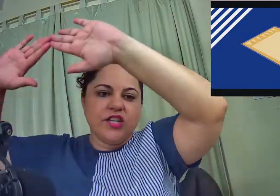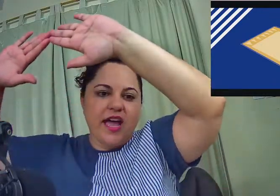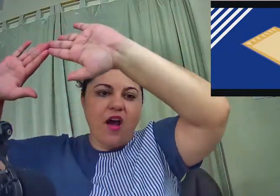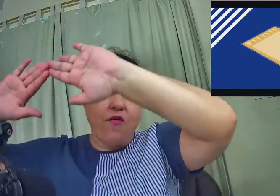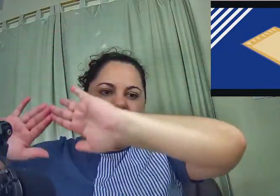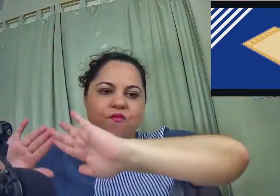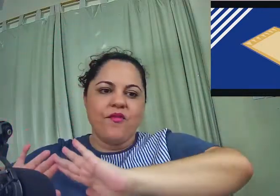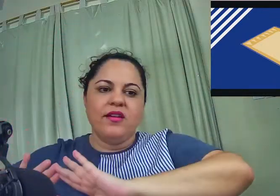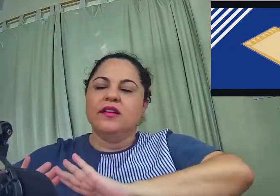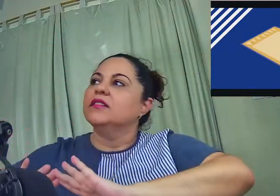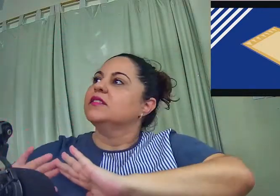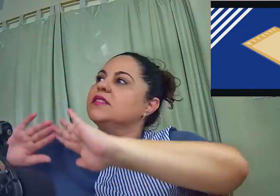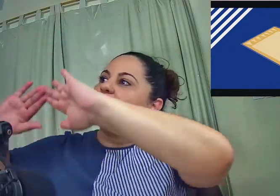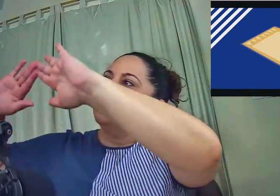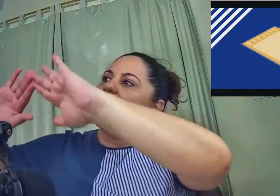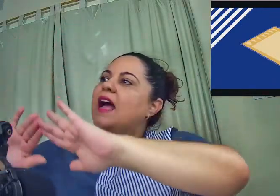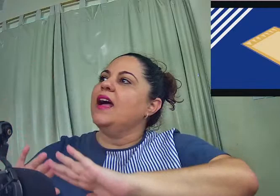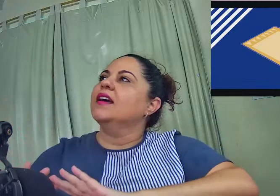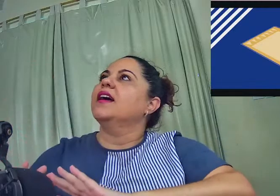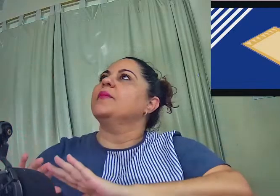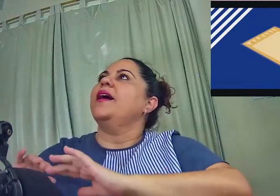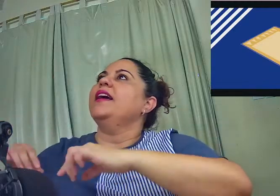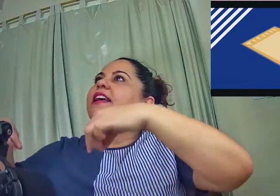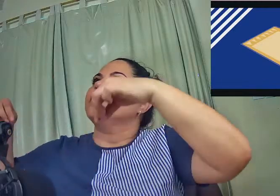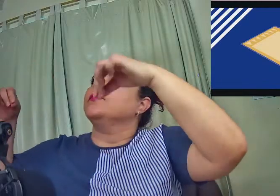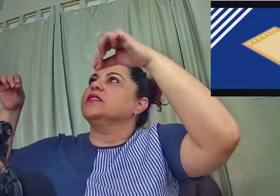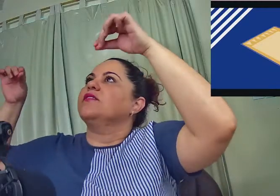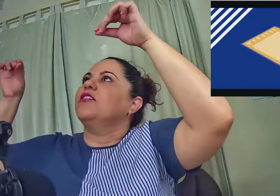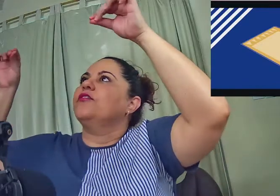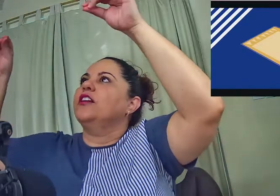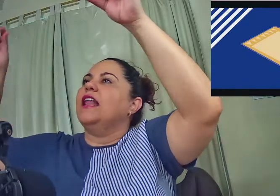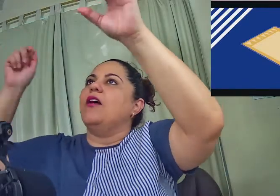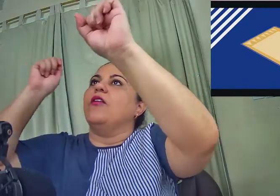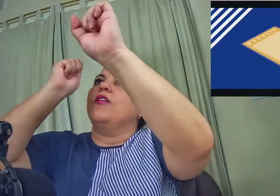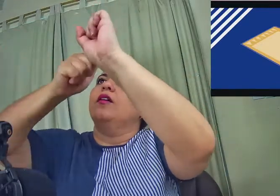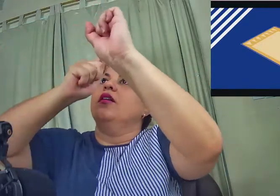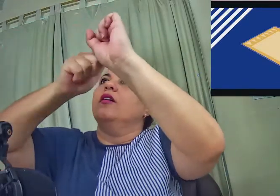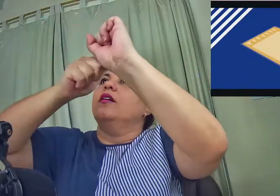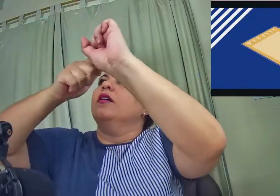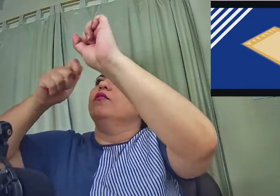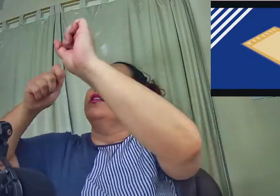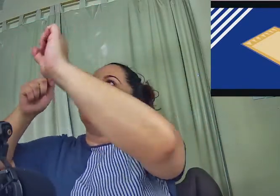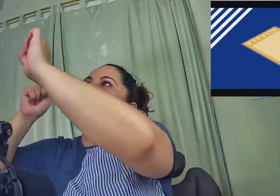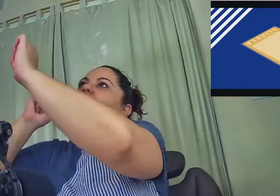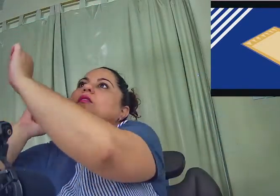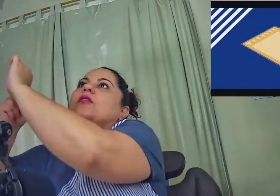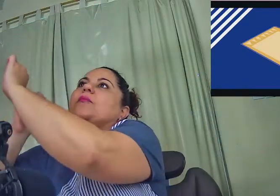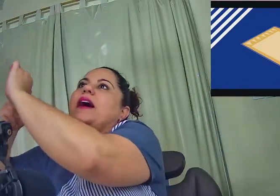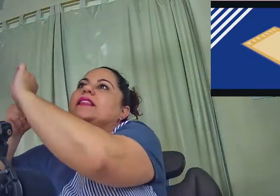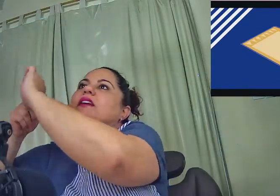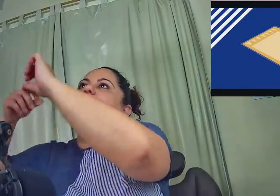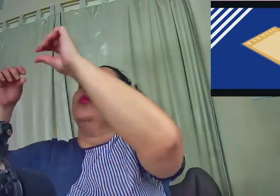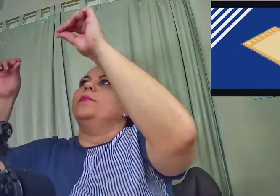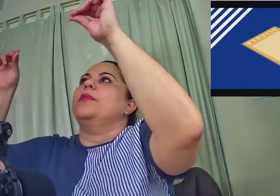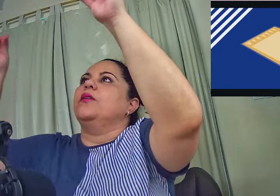vertical, simular a parede. Você foi lá, ó, martelou, pregou